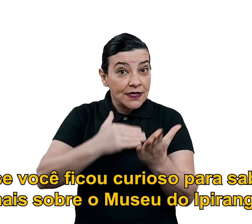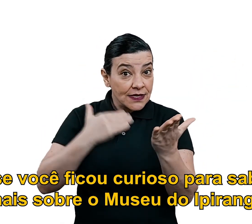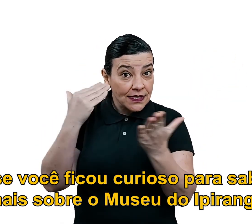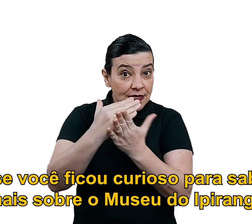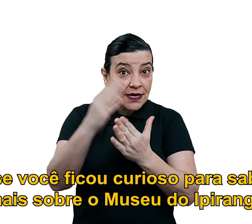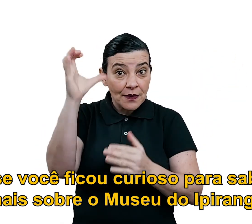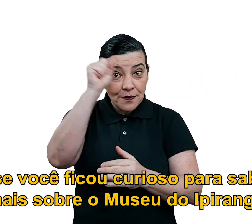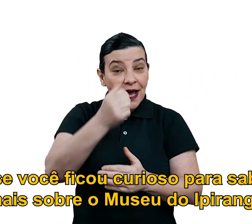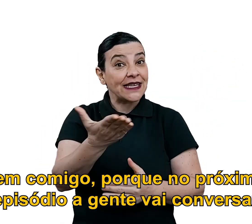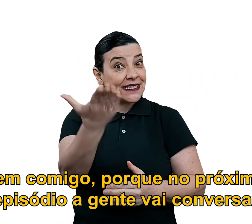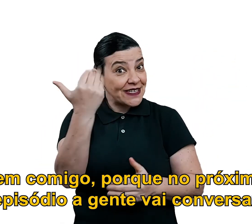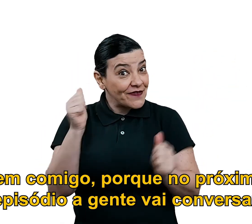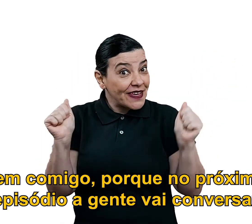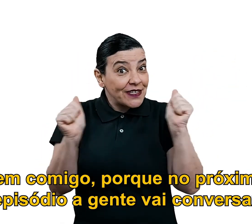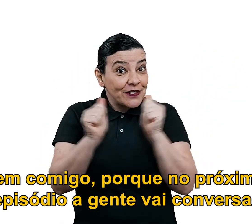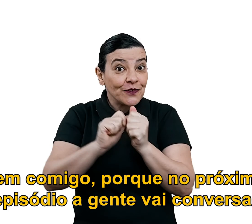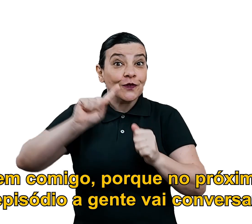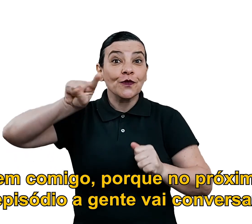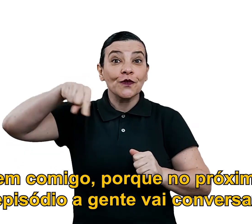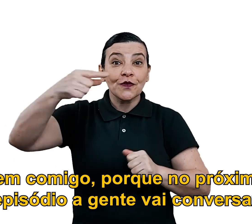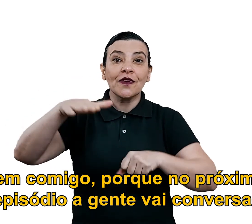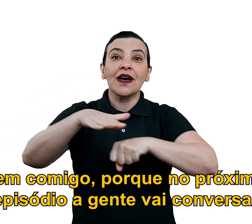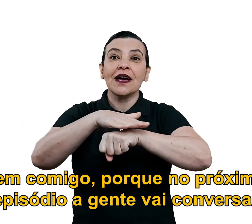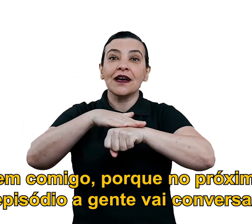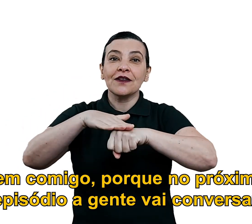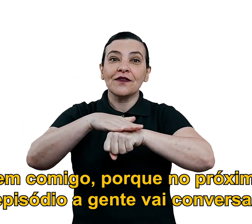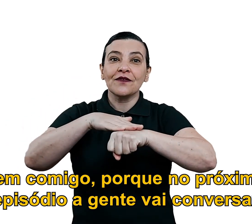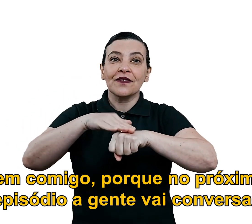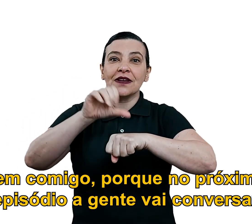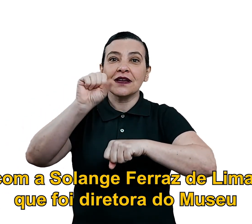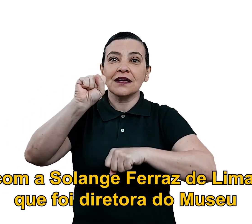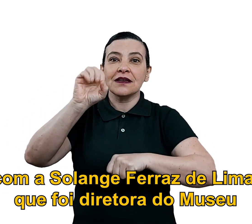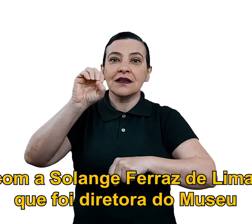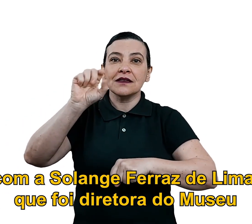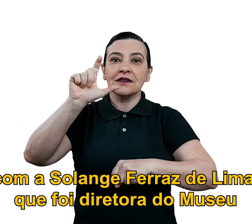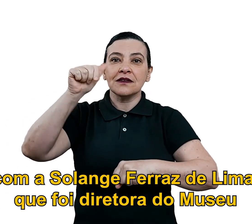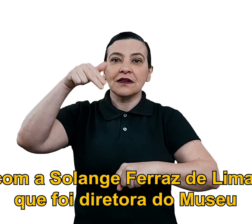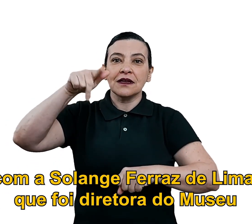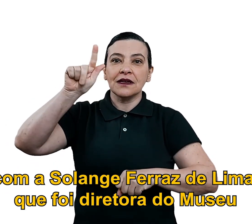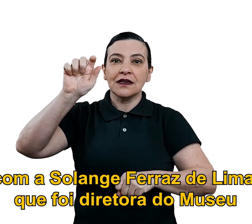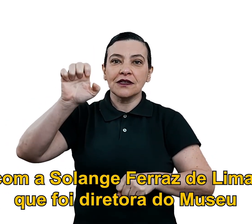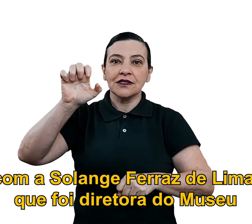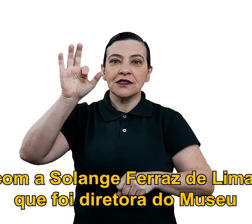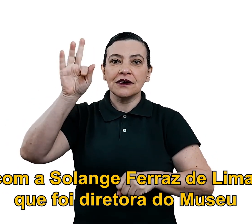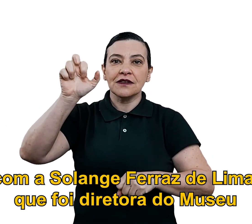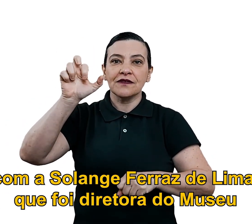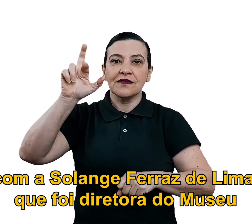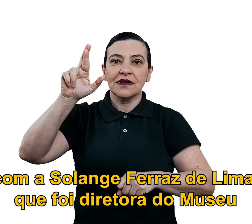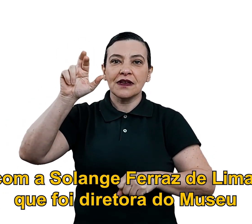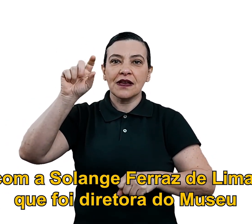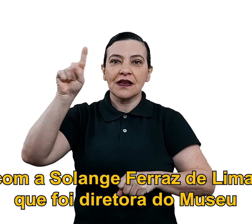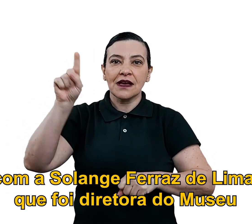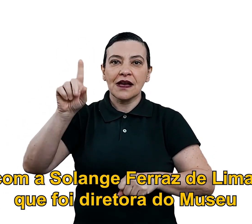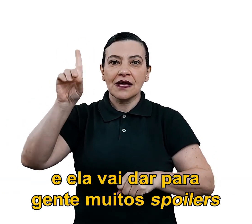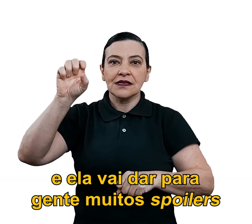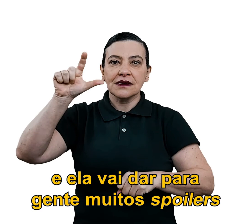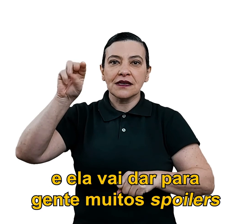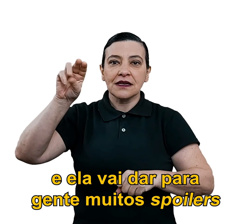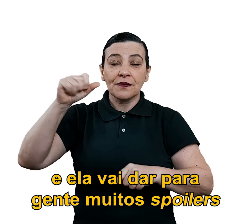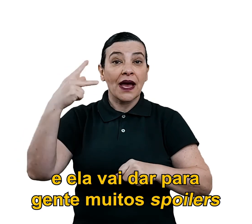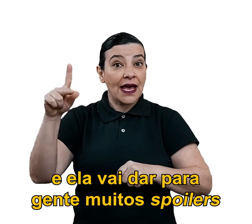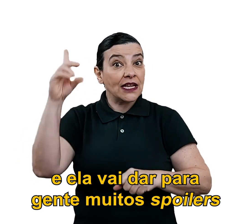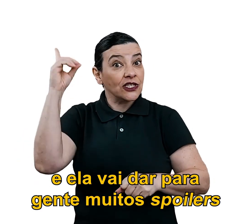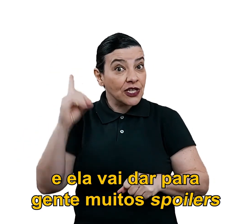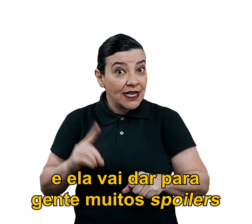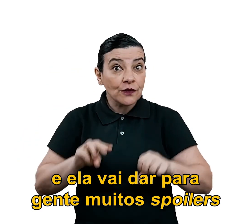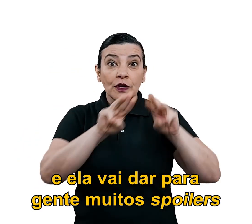saber mais sobre o Museu do Ipiranga, vem comigo, porque no próximo episódio a gente vai conversar com a Solange Ferraz de Lima, que foi diretora do museu. E ela